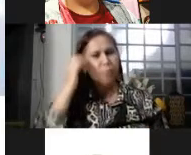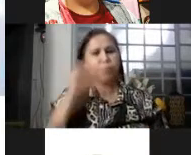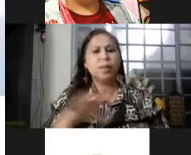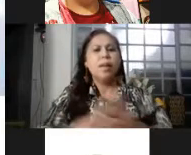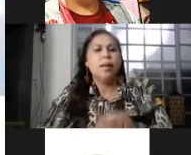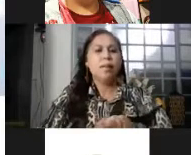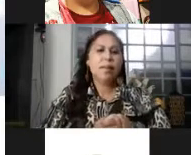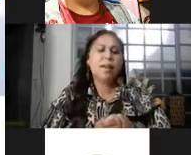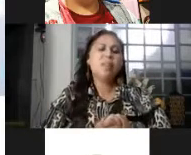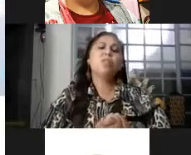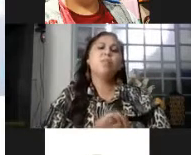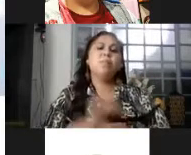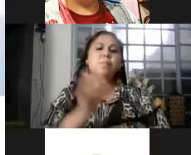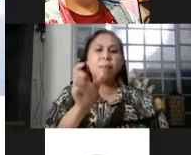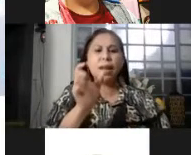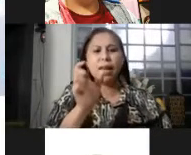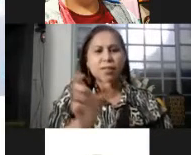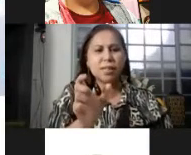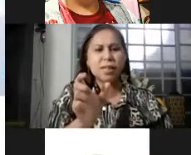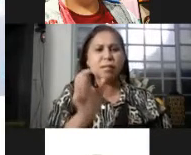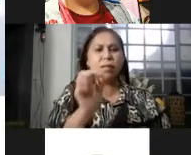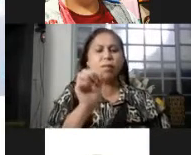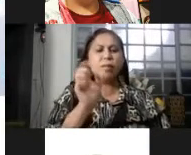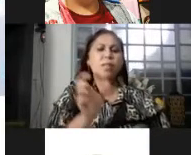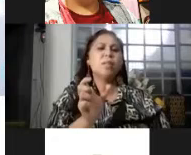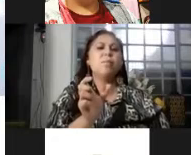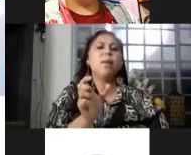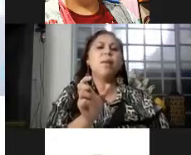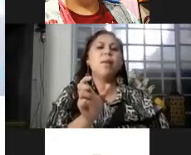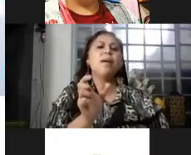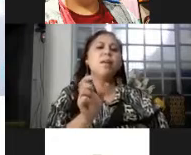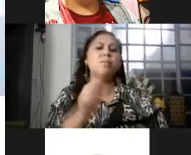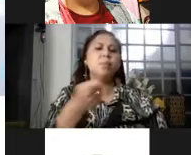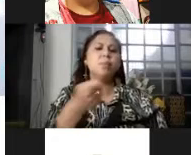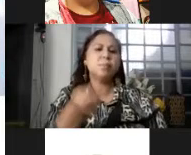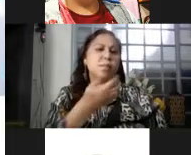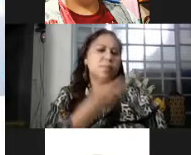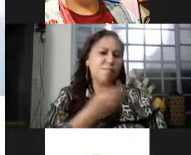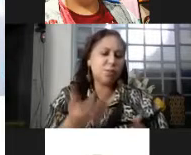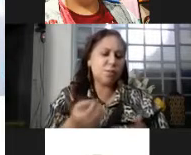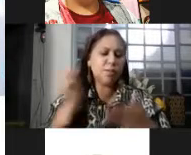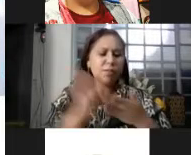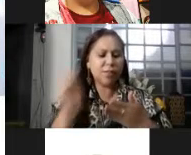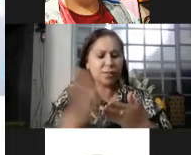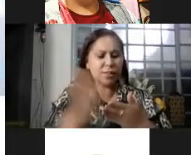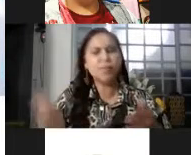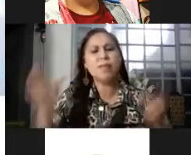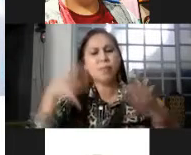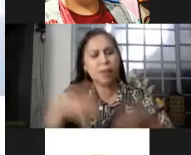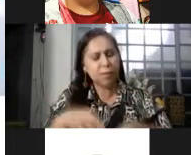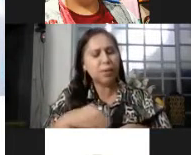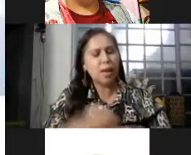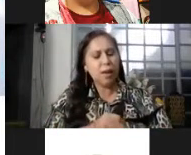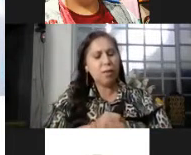pluralização, né? Da questão de palavras que não tem um gênero marcado, o mesmo sinal serve para os dois. E quando ele vai escrever, isso